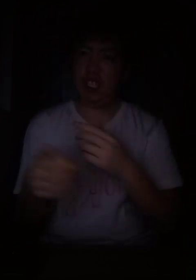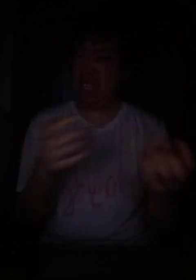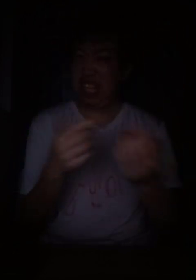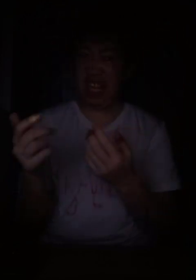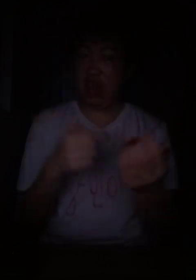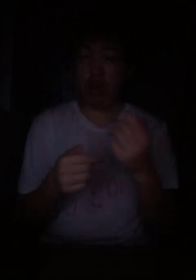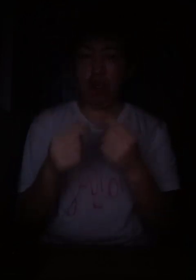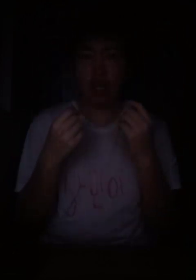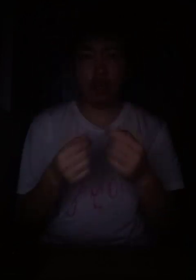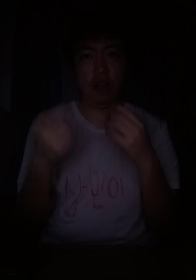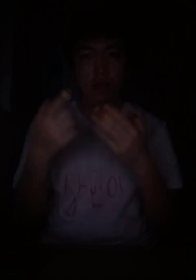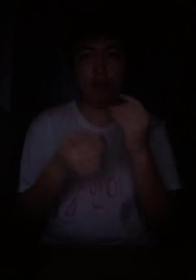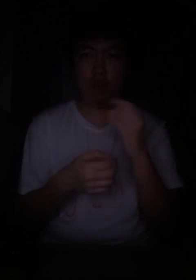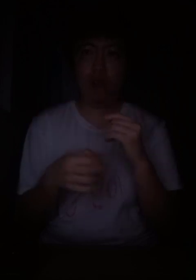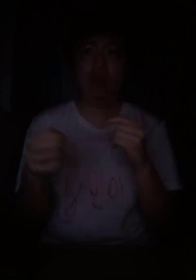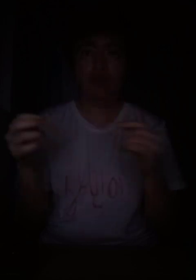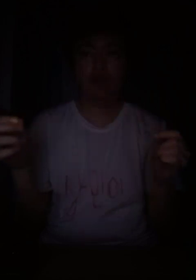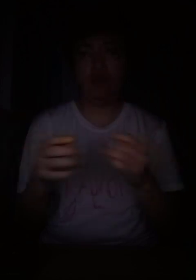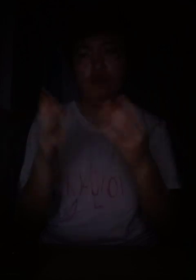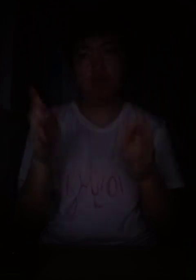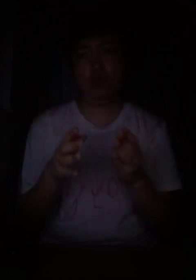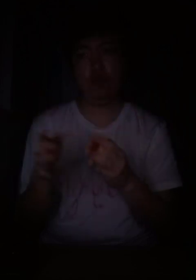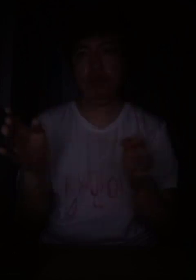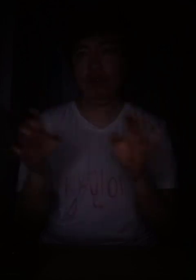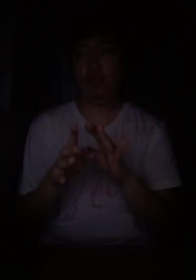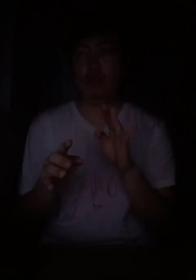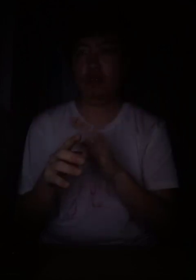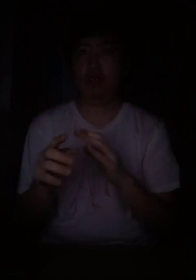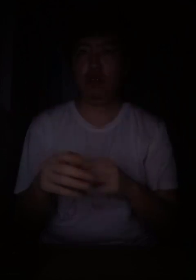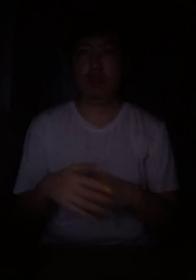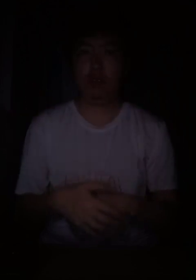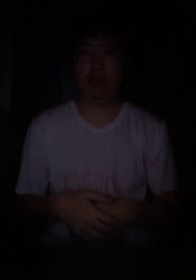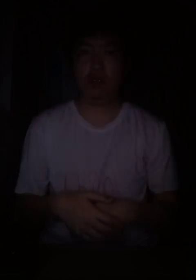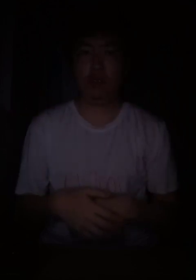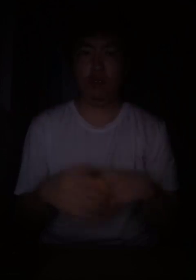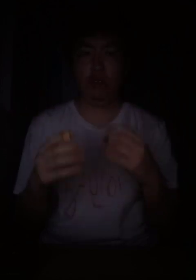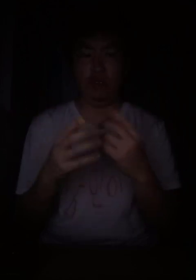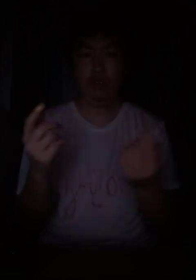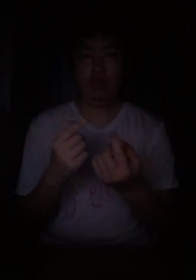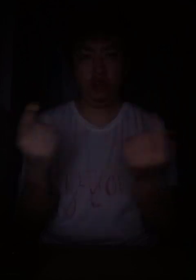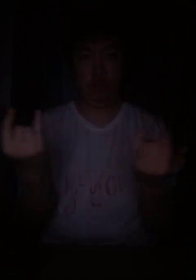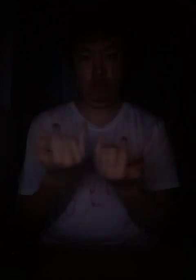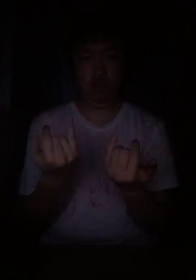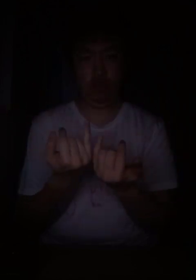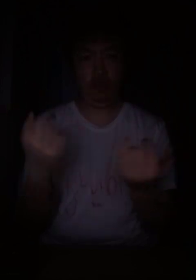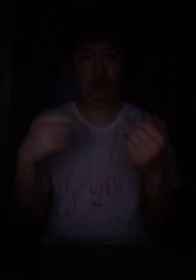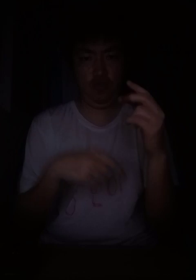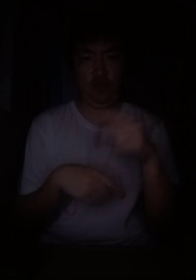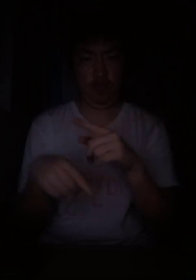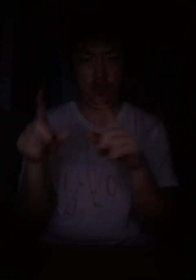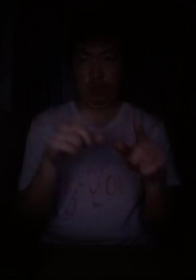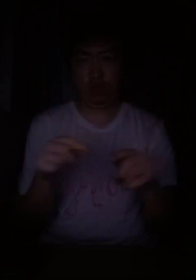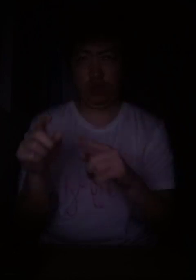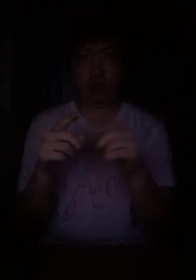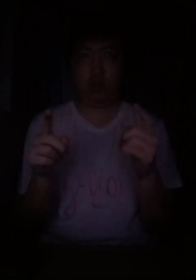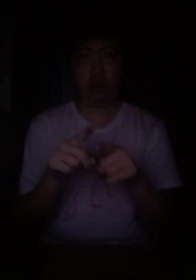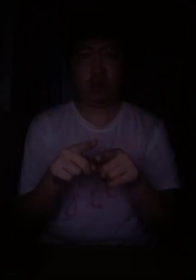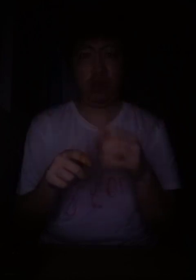뭐 이런 네. 것들을 제보해 주시면서 네. 저희가 현장을 다녀오고 현장 있죠. 가실 때 우리 취재진과 촬영팀과 경찰 동행하셨어요? 네, 이번엔